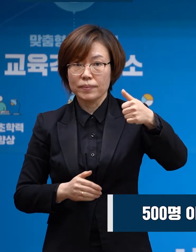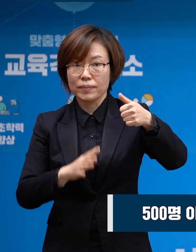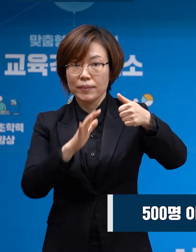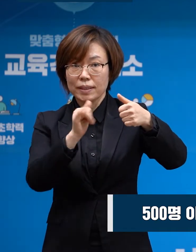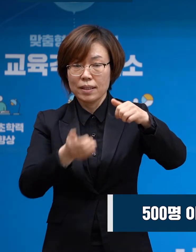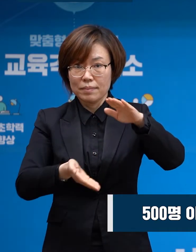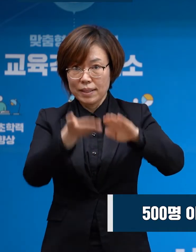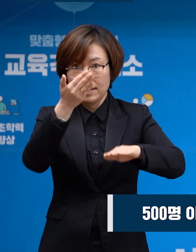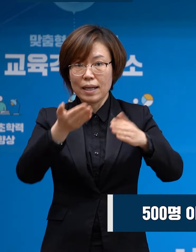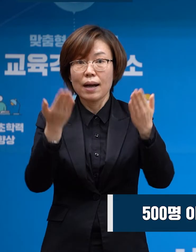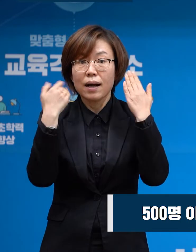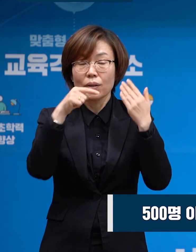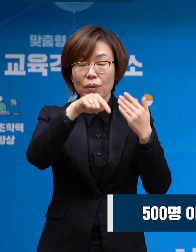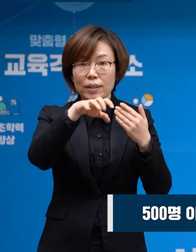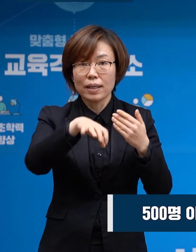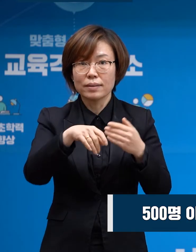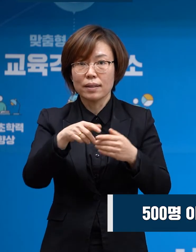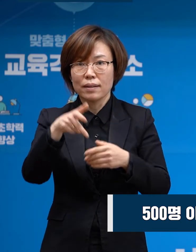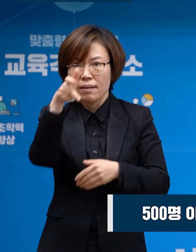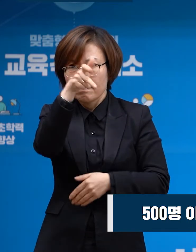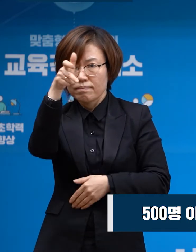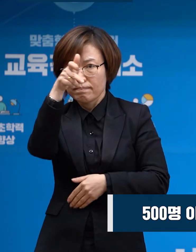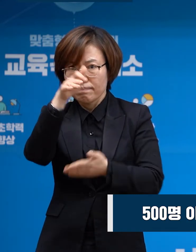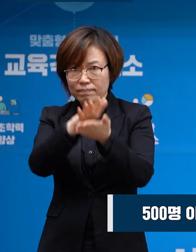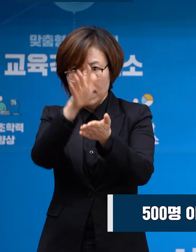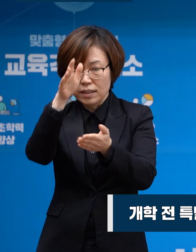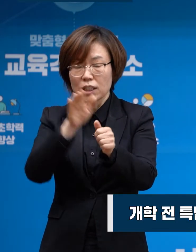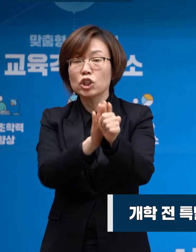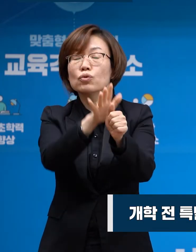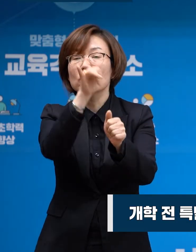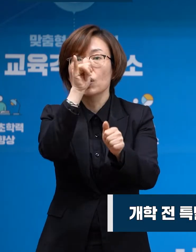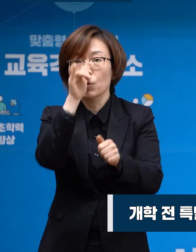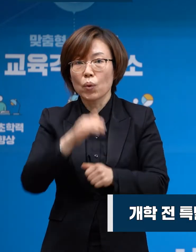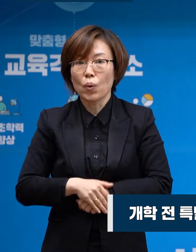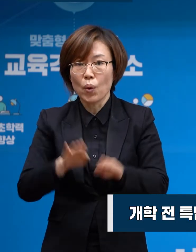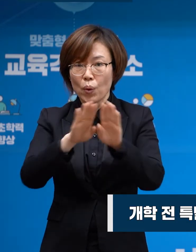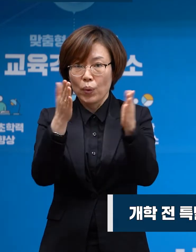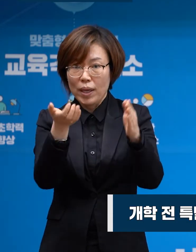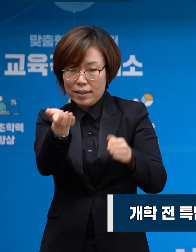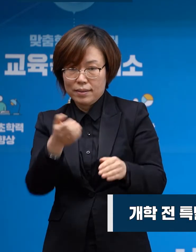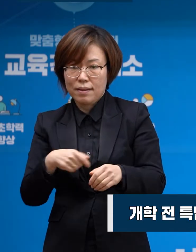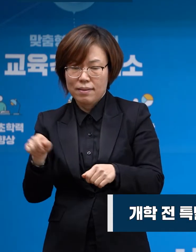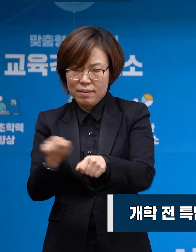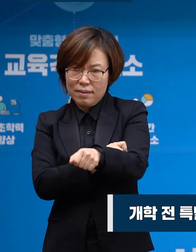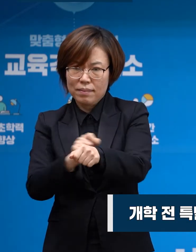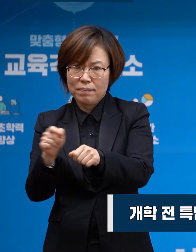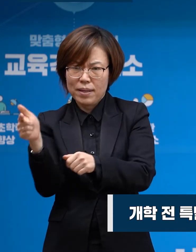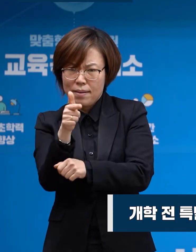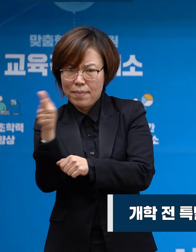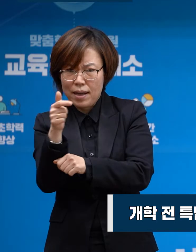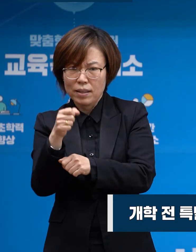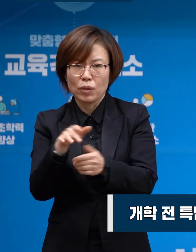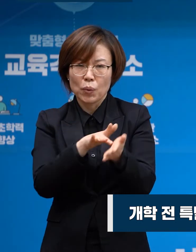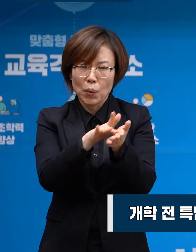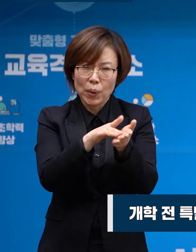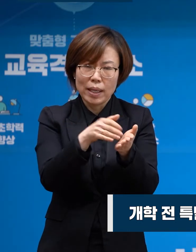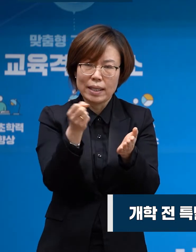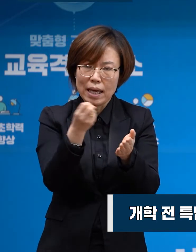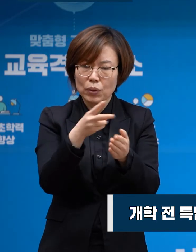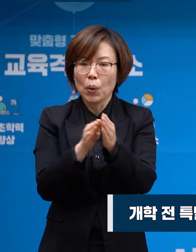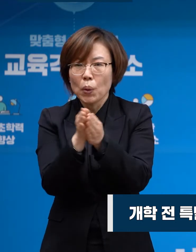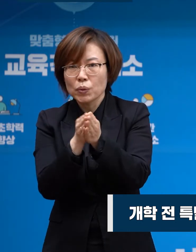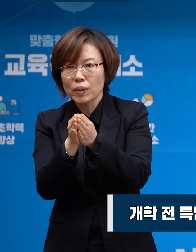500명 이상의 학교에는 열 화상 카메라를 지원하고 계약 전 특별 방역과 함께 소독제,